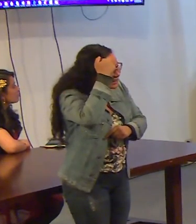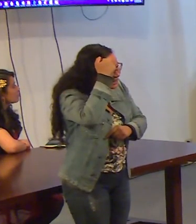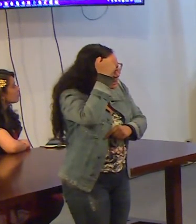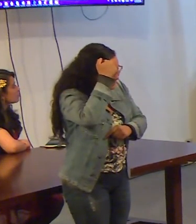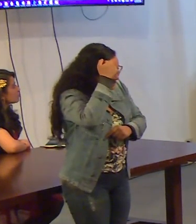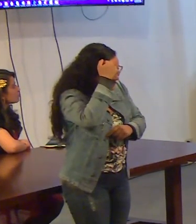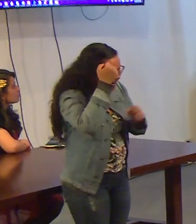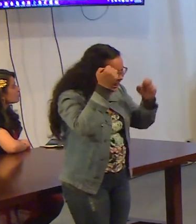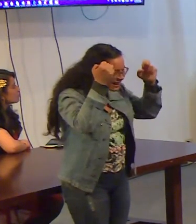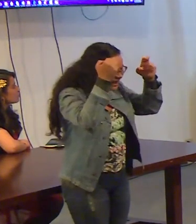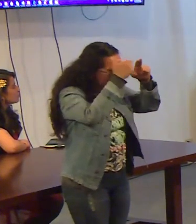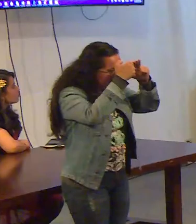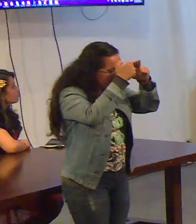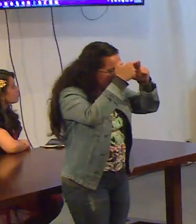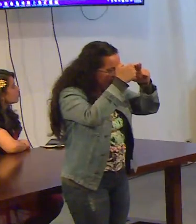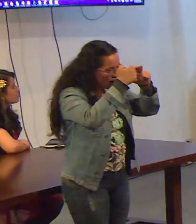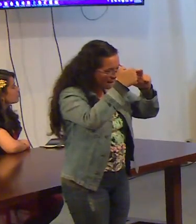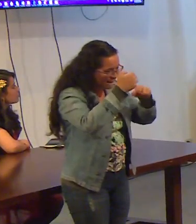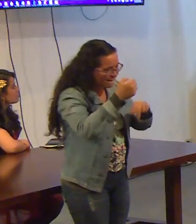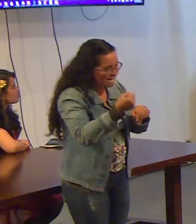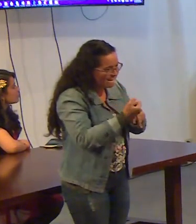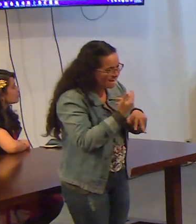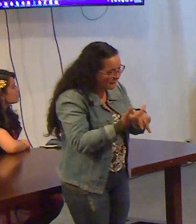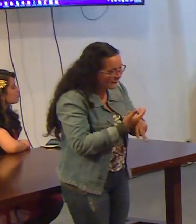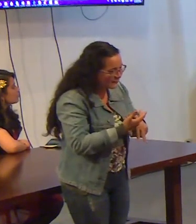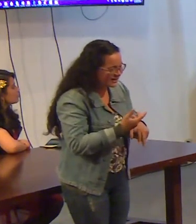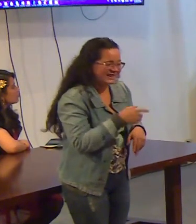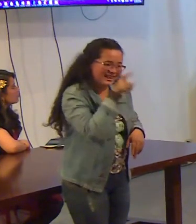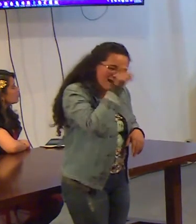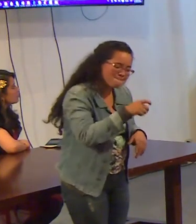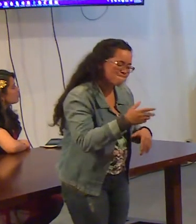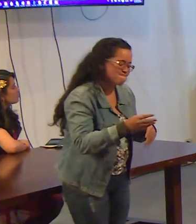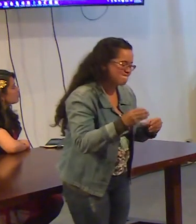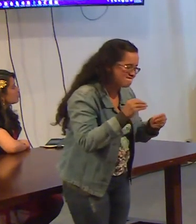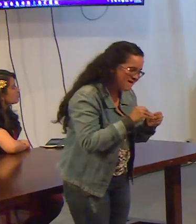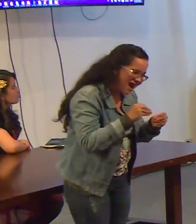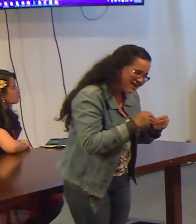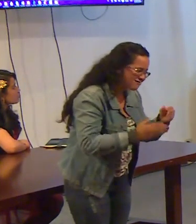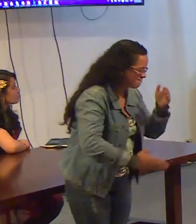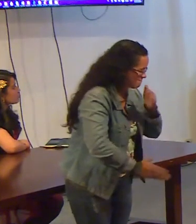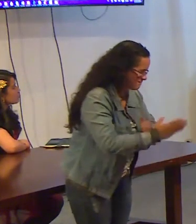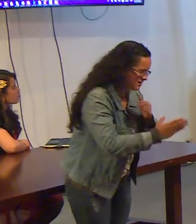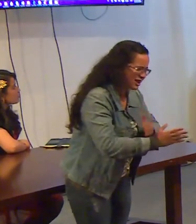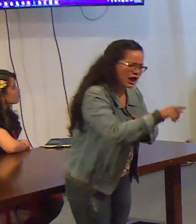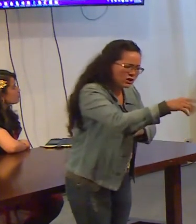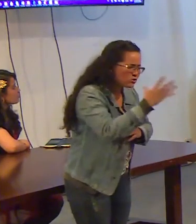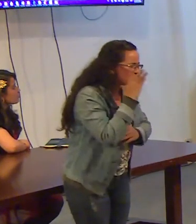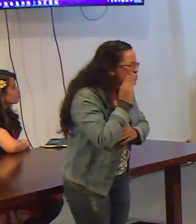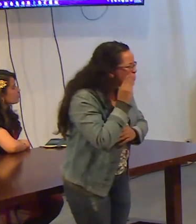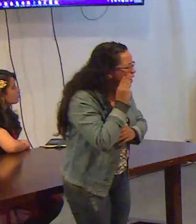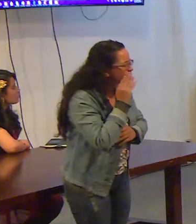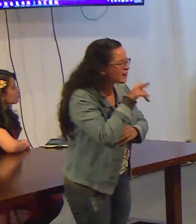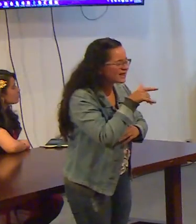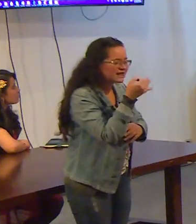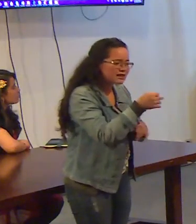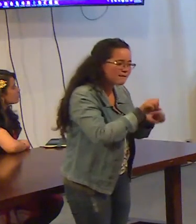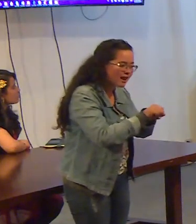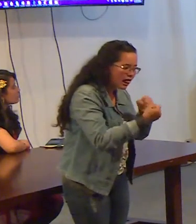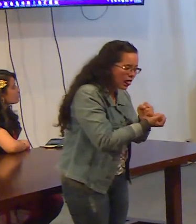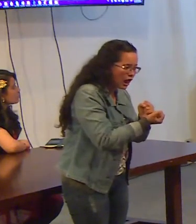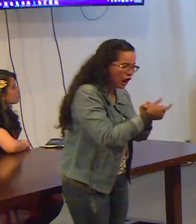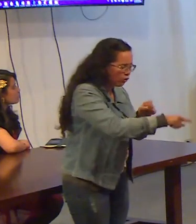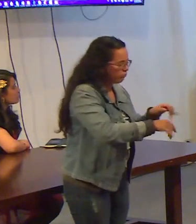maestros, deberíamos hacerlo más seguido. O sea, esas experiencias que tenemos todo el tiempo en el aula creo que siempre se quedan